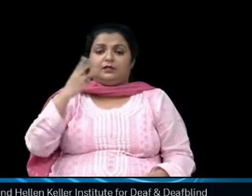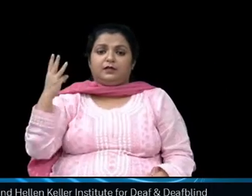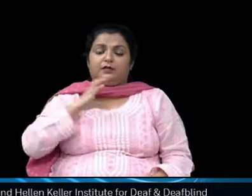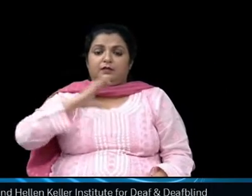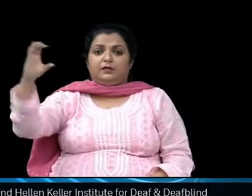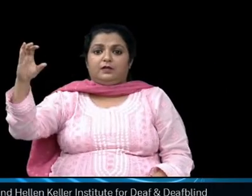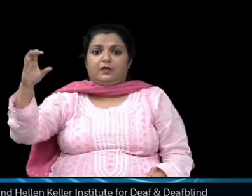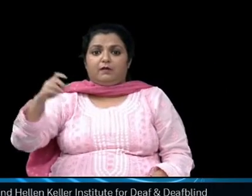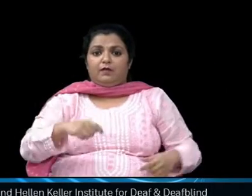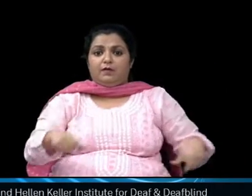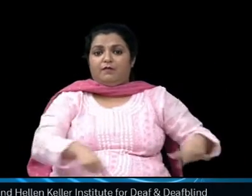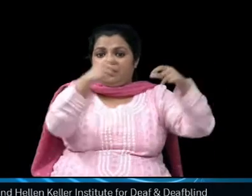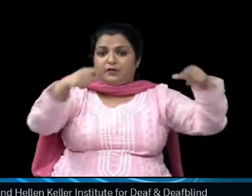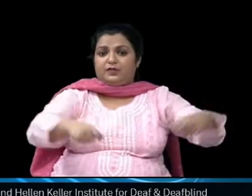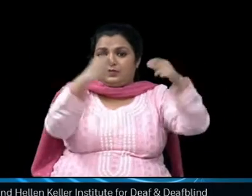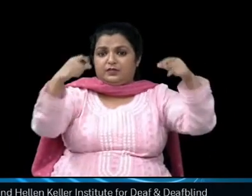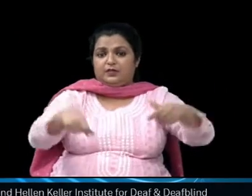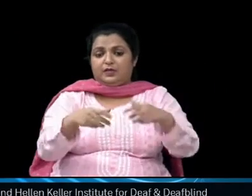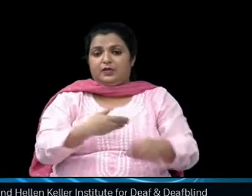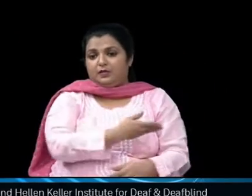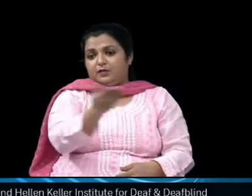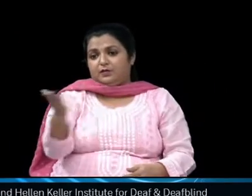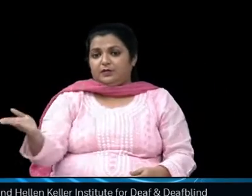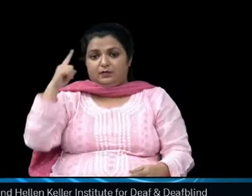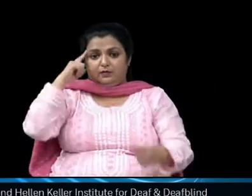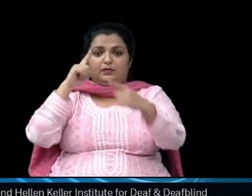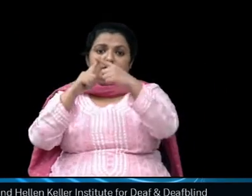मल भी सब्स्क्ष्टी ने कर दो कर